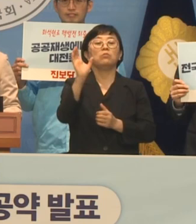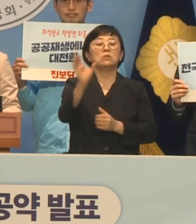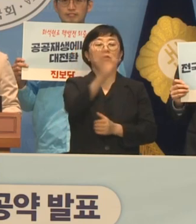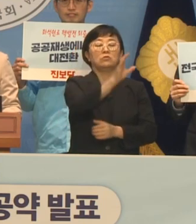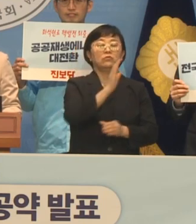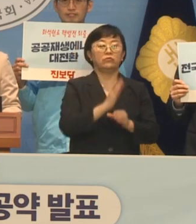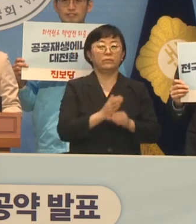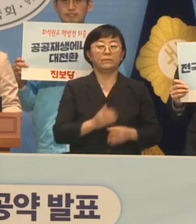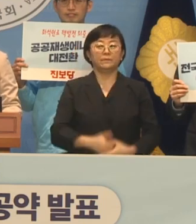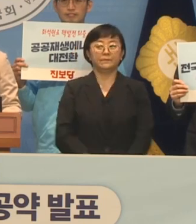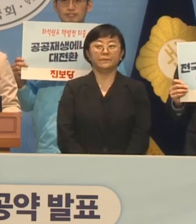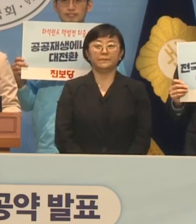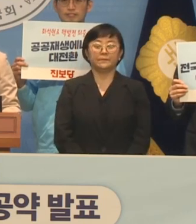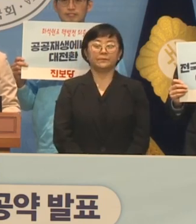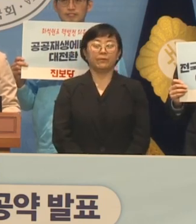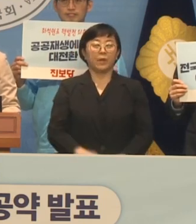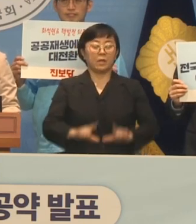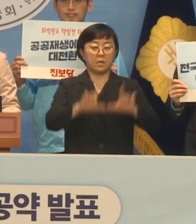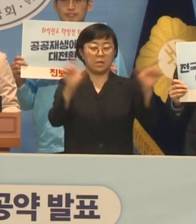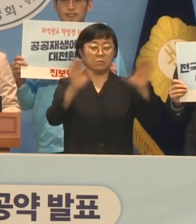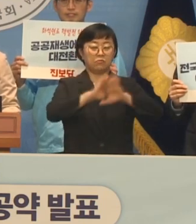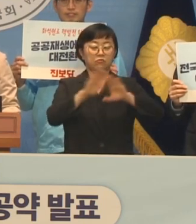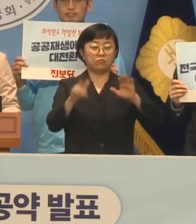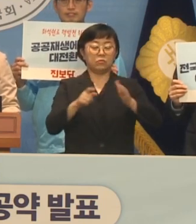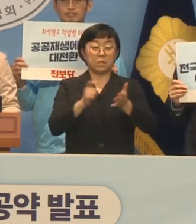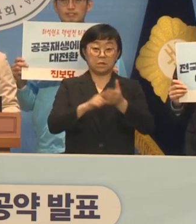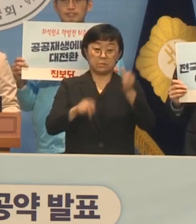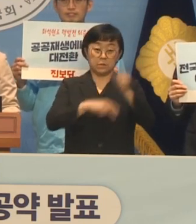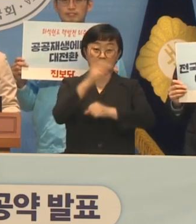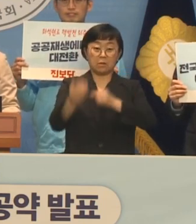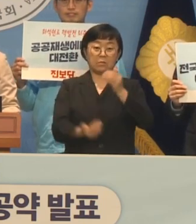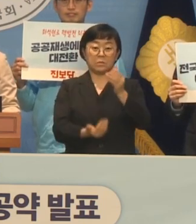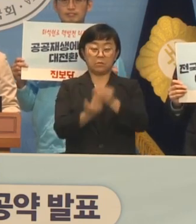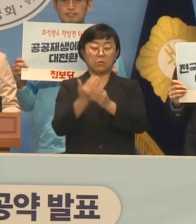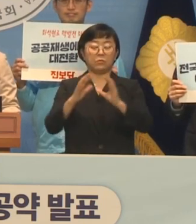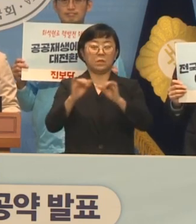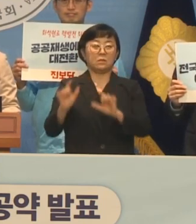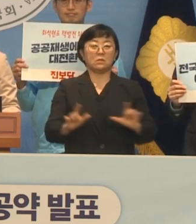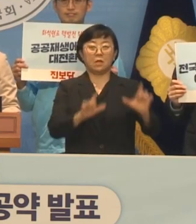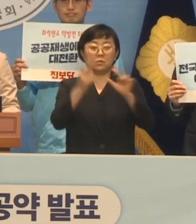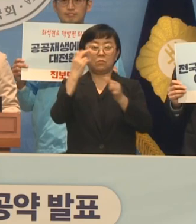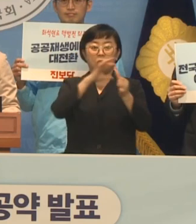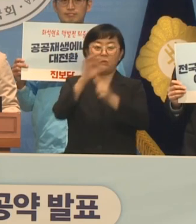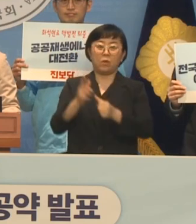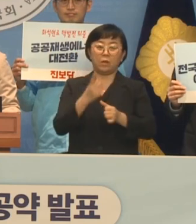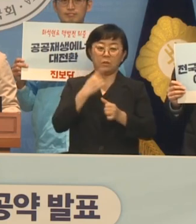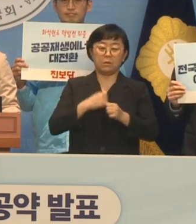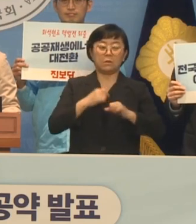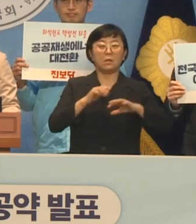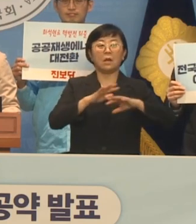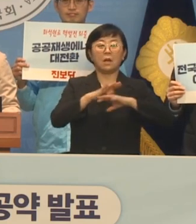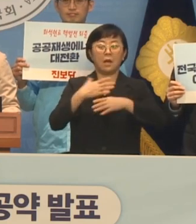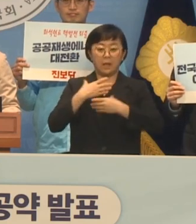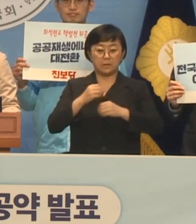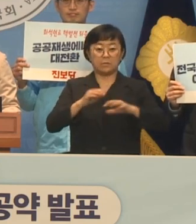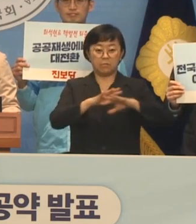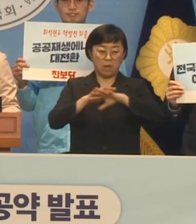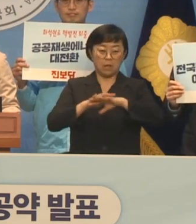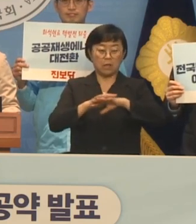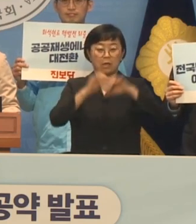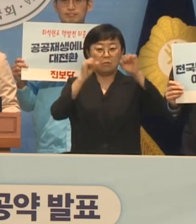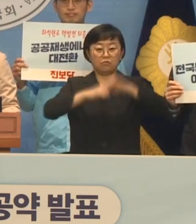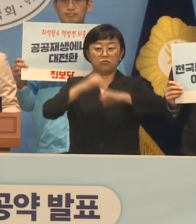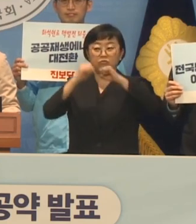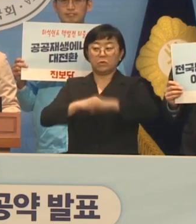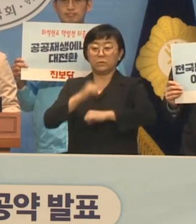있습니다. 기후 재난과 민생 위기에 국민의 삶을 지켜주던 안전망이 하나둘씩